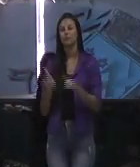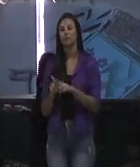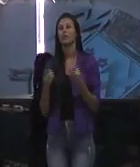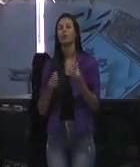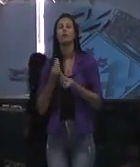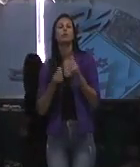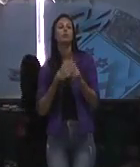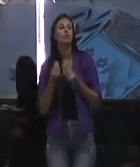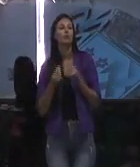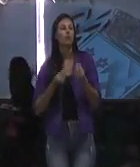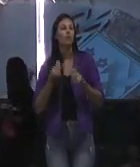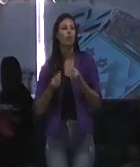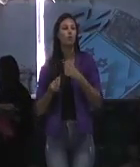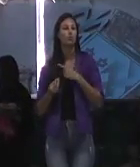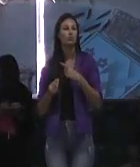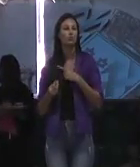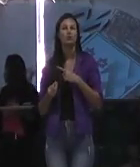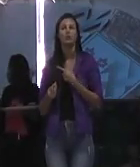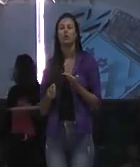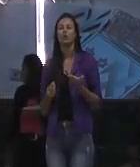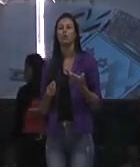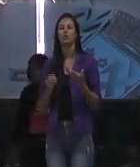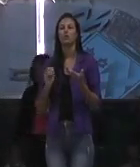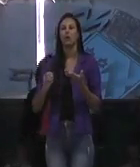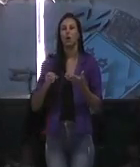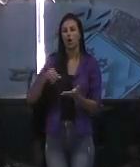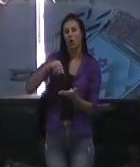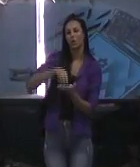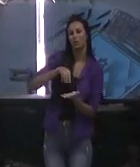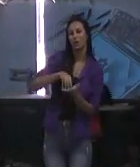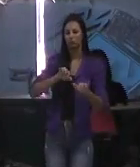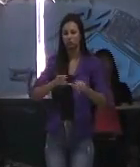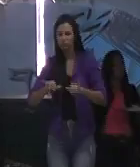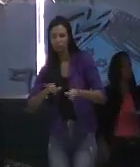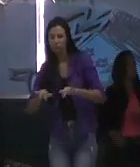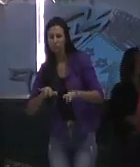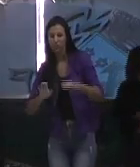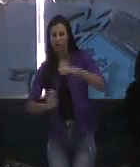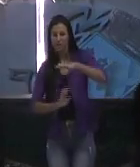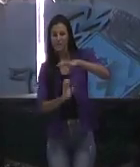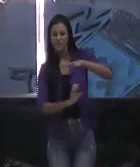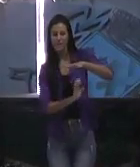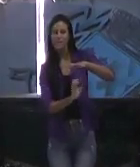impossível manter o polo de informática funcionando. As empresas estão indo embora. Muitas empresas que tinham